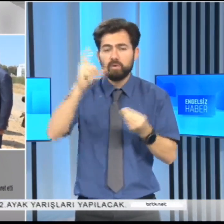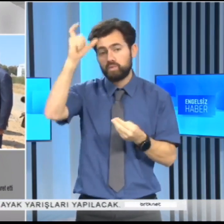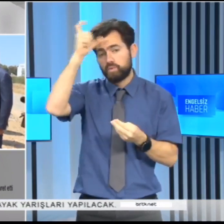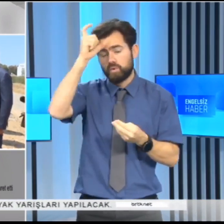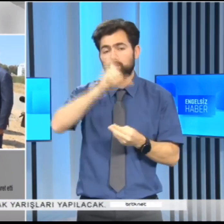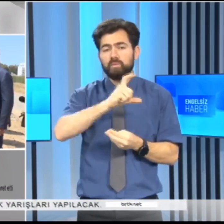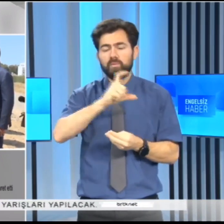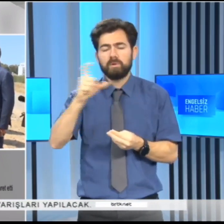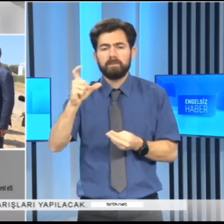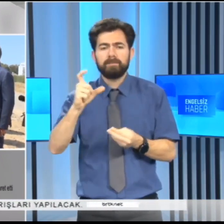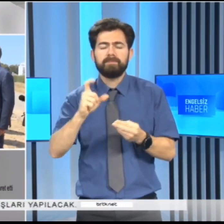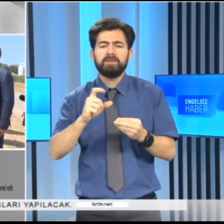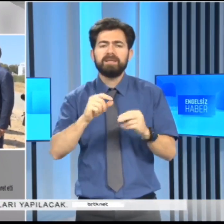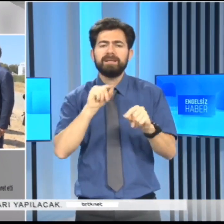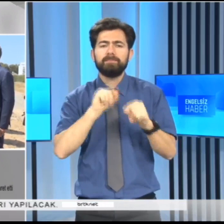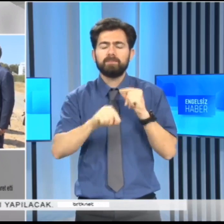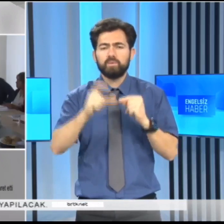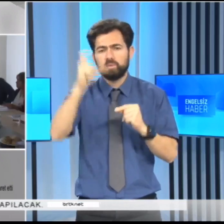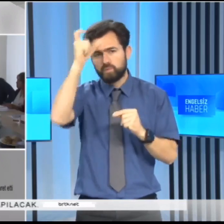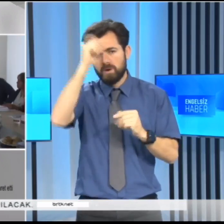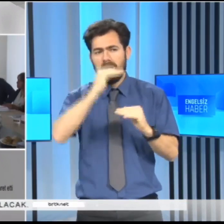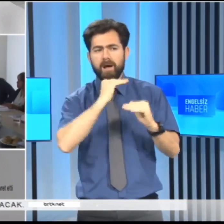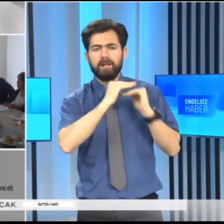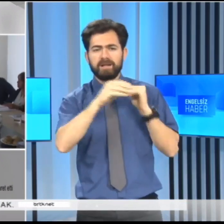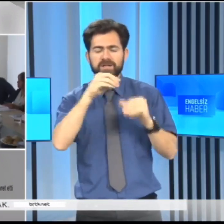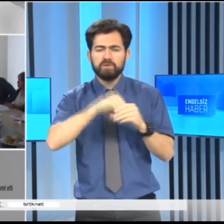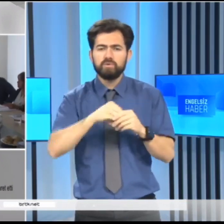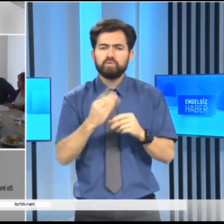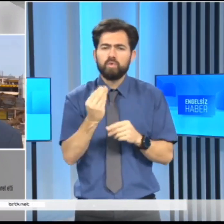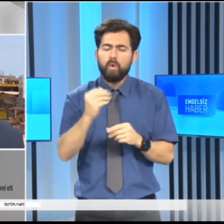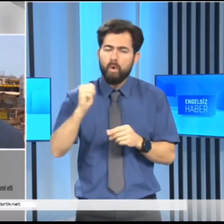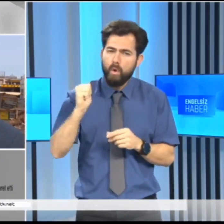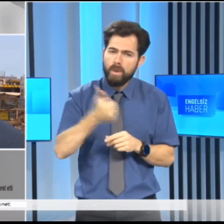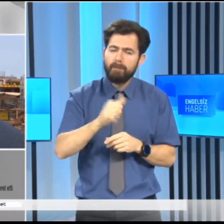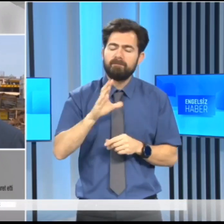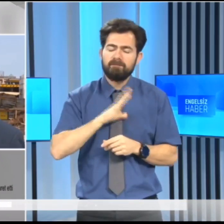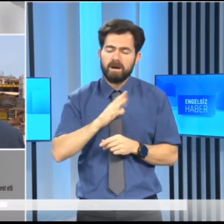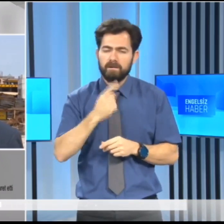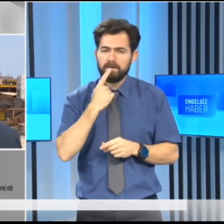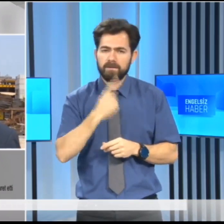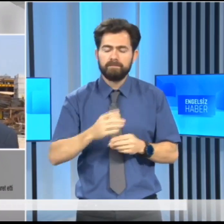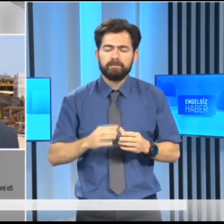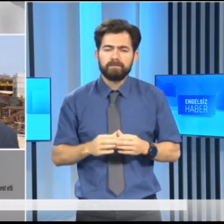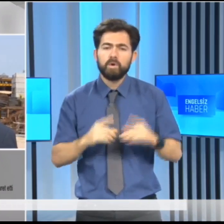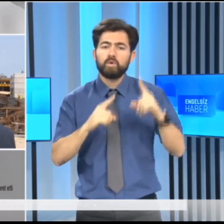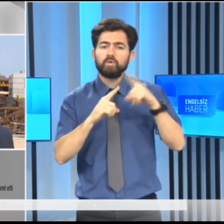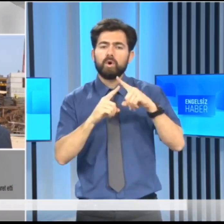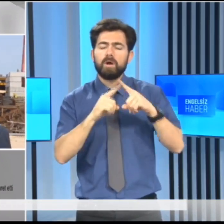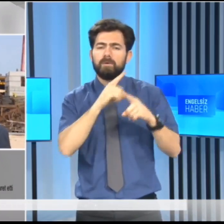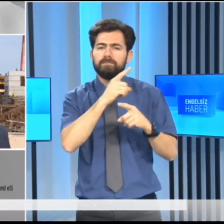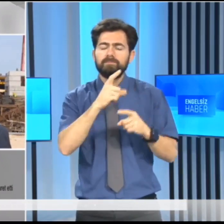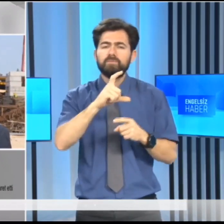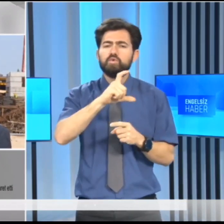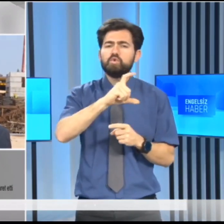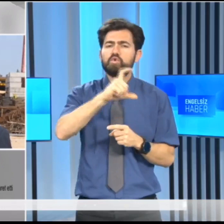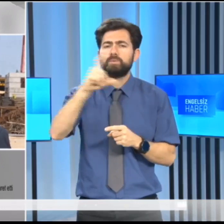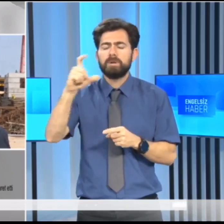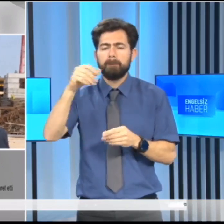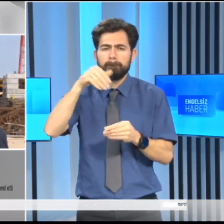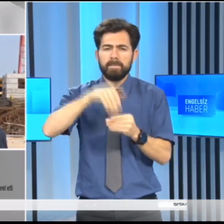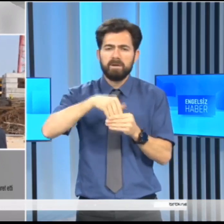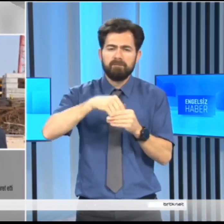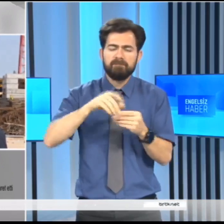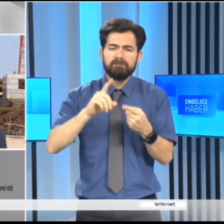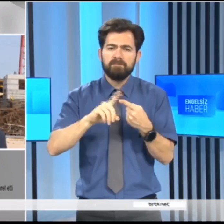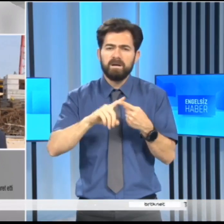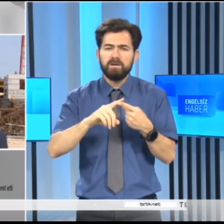Cumhuriyeti'nin Kıbrıs Türk halkı için büyük önemi olduğunu vurguladı. Töre, Cumhuriyet Meclisi